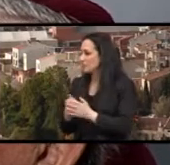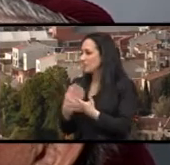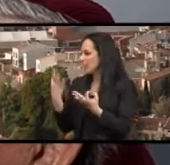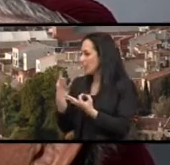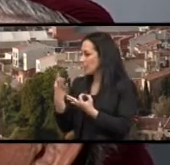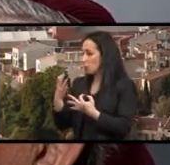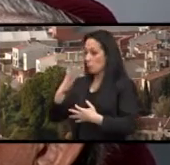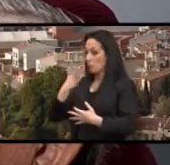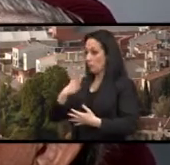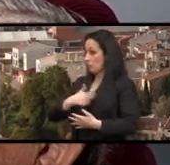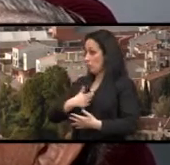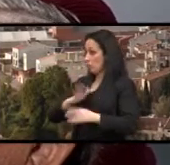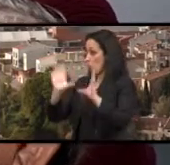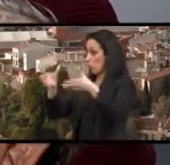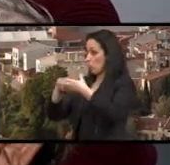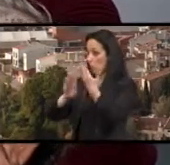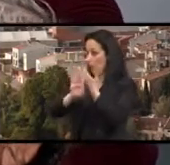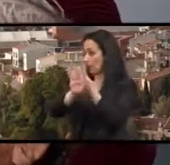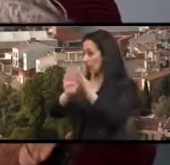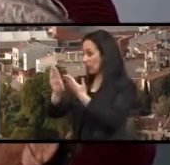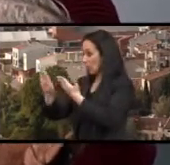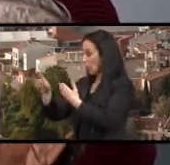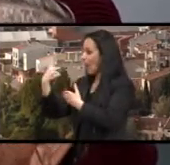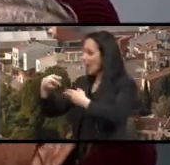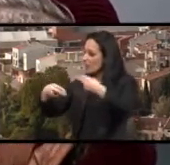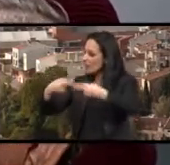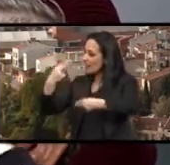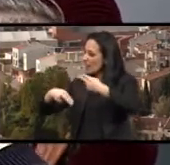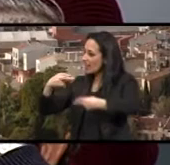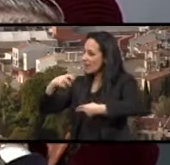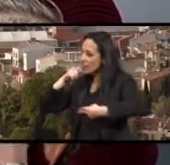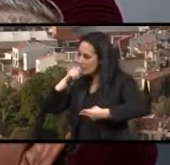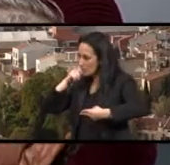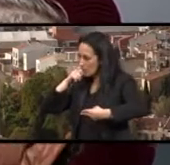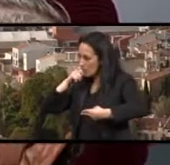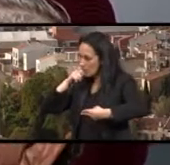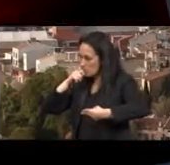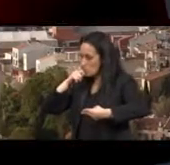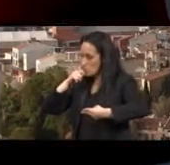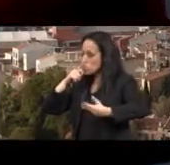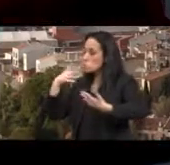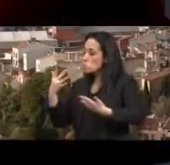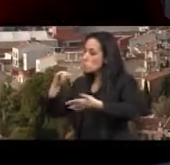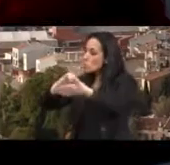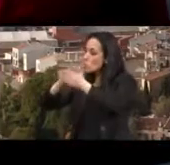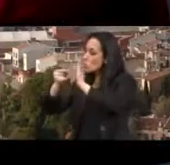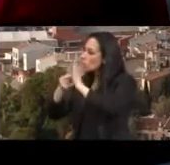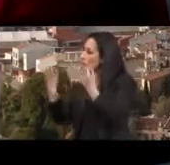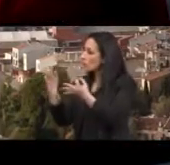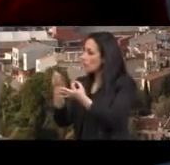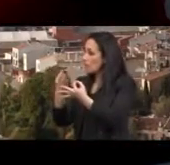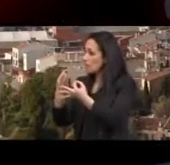nostra comunitat de veïns tenim barrera arquitectònica i la solució seria una